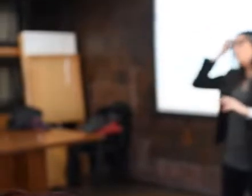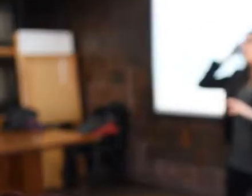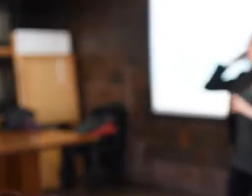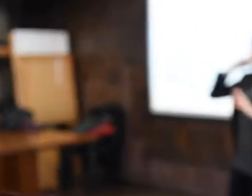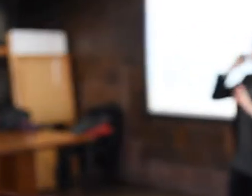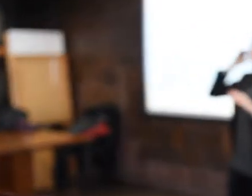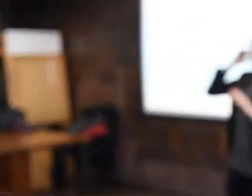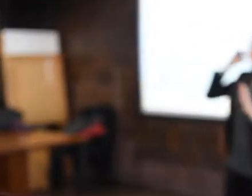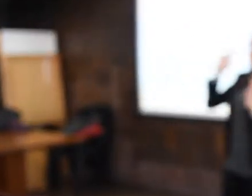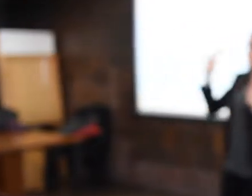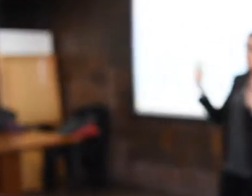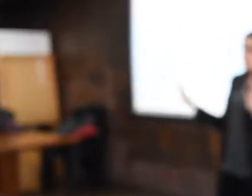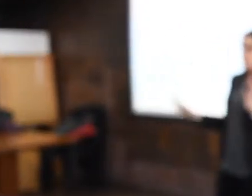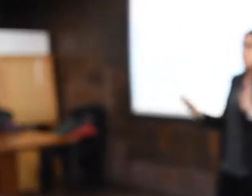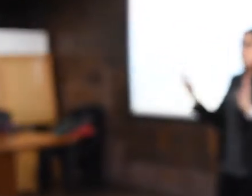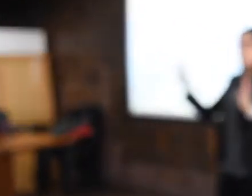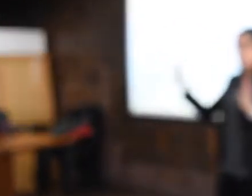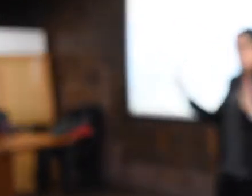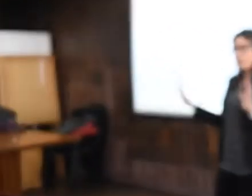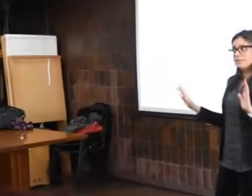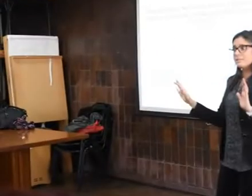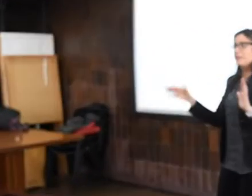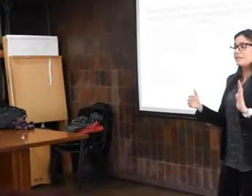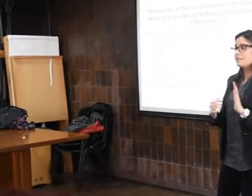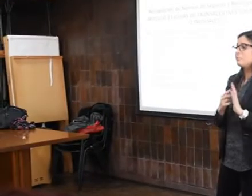cada vez son más los que pasan porque claro